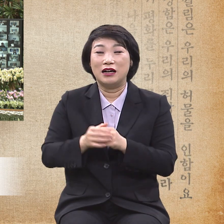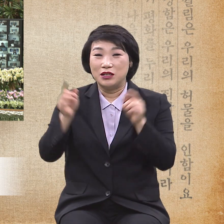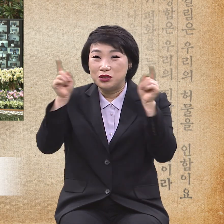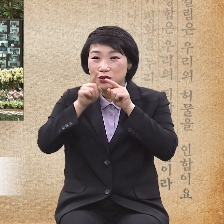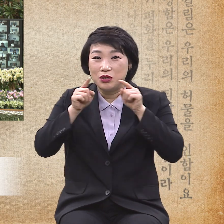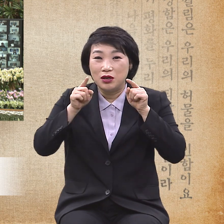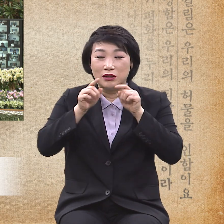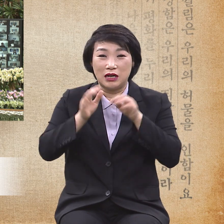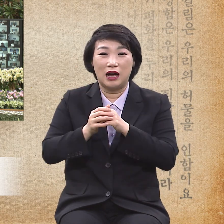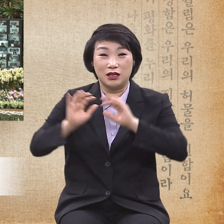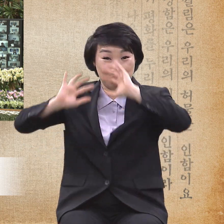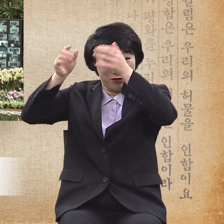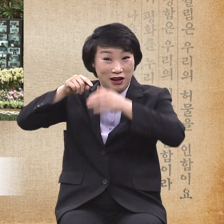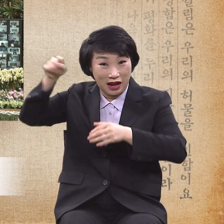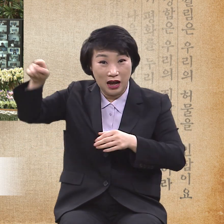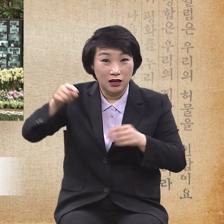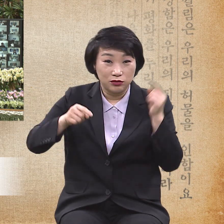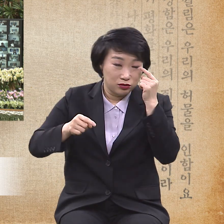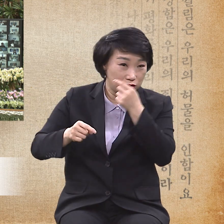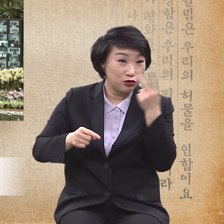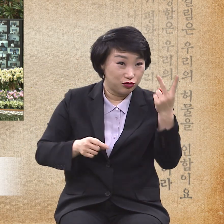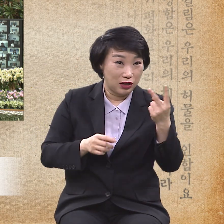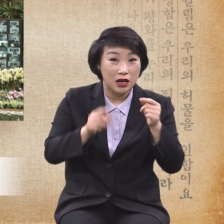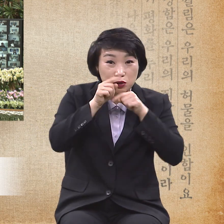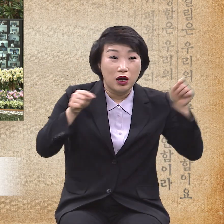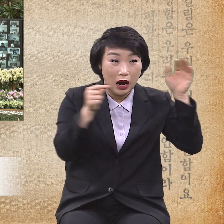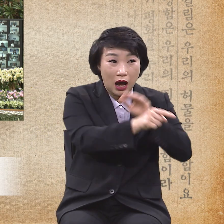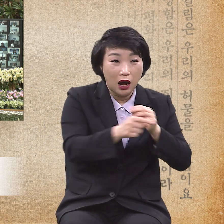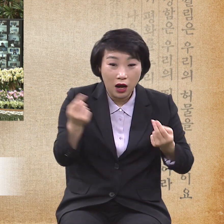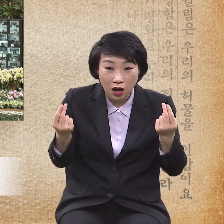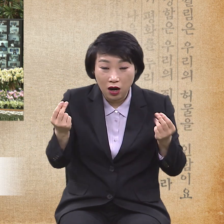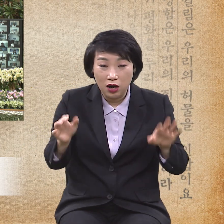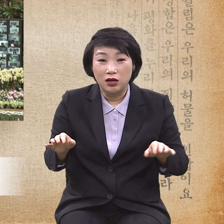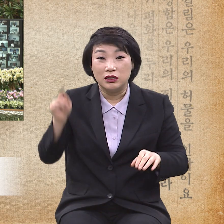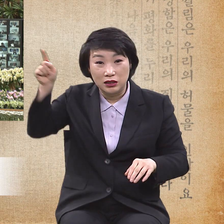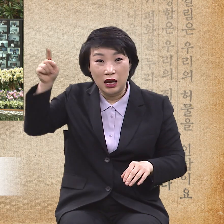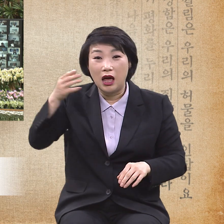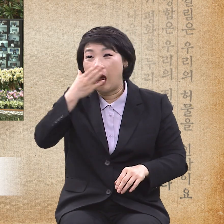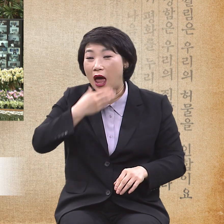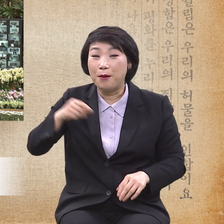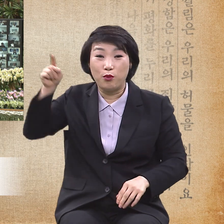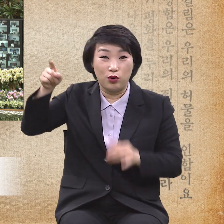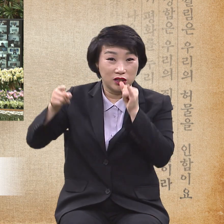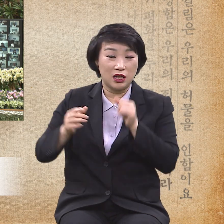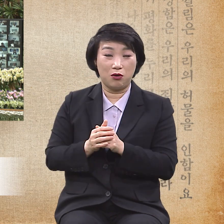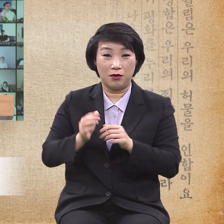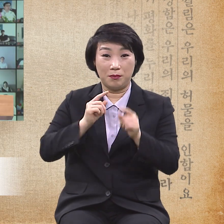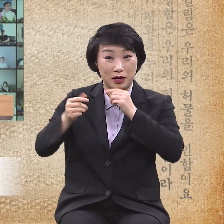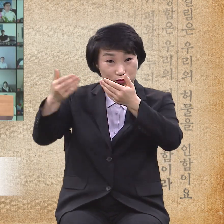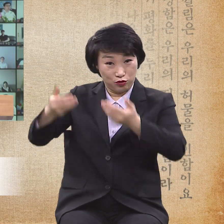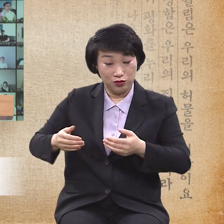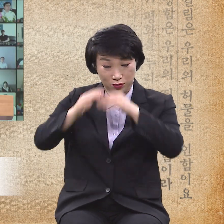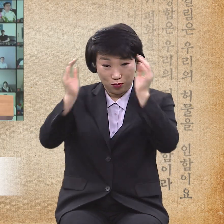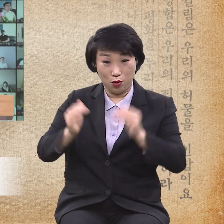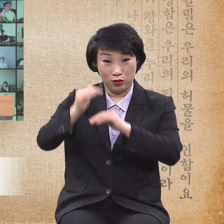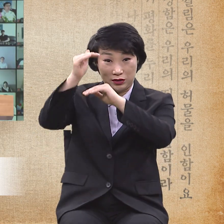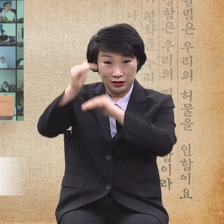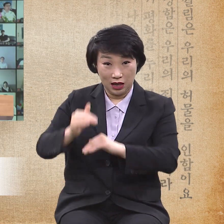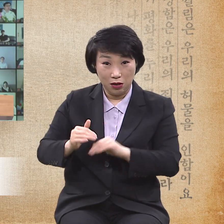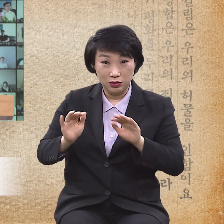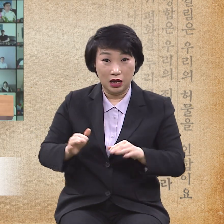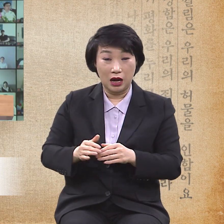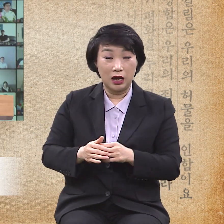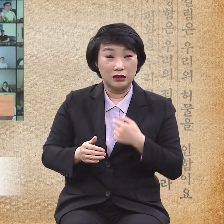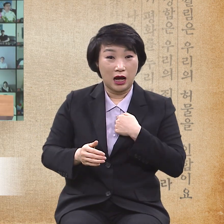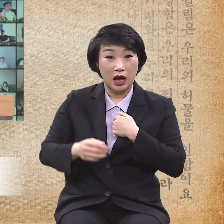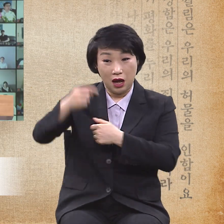붉어진 눈 가지고 천국 가는 게 더 행복해. 이렇게 가르쳐주는 모든 말씀이 하지